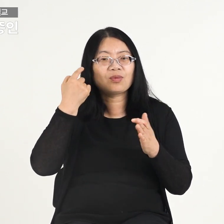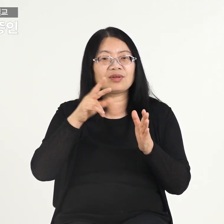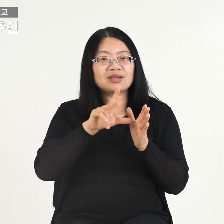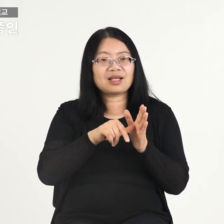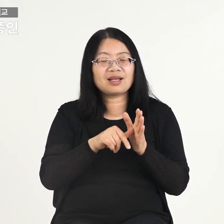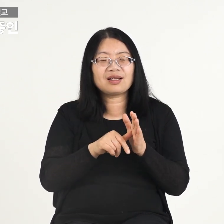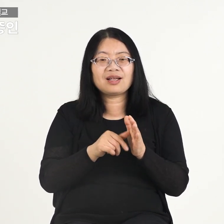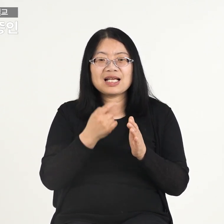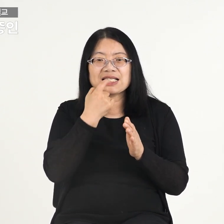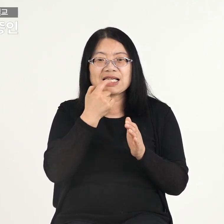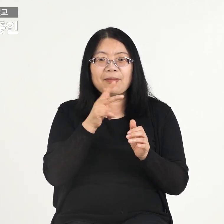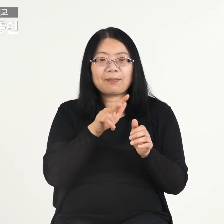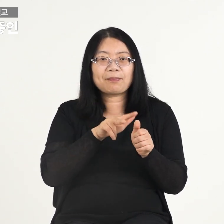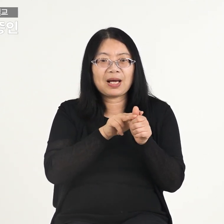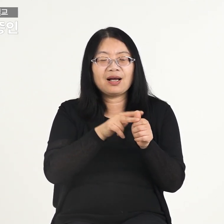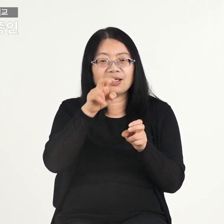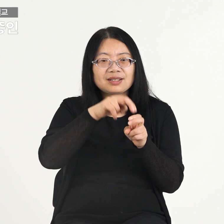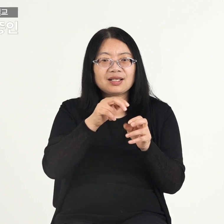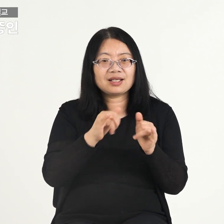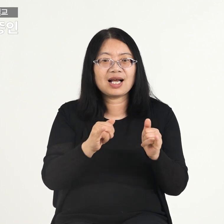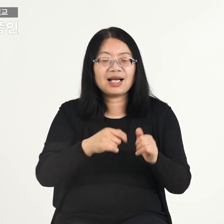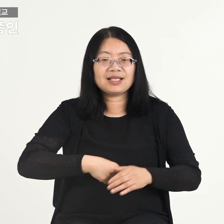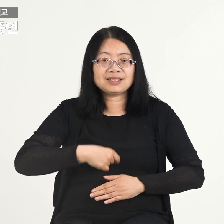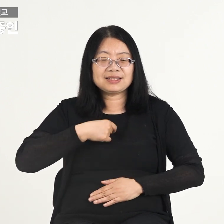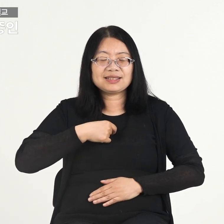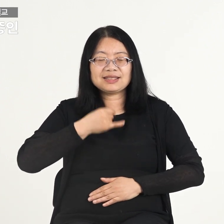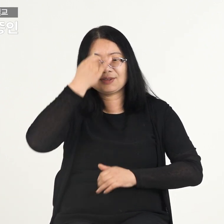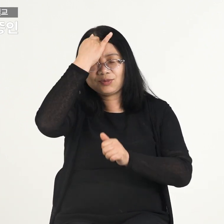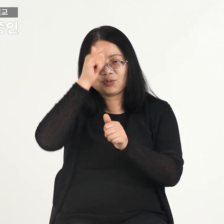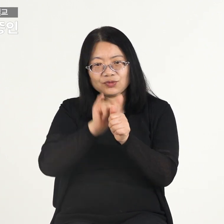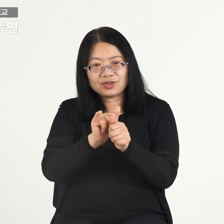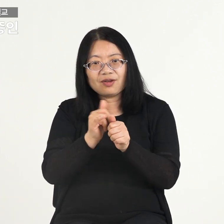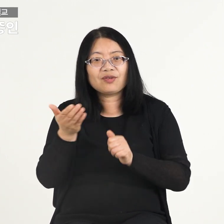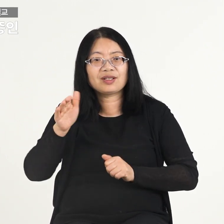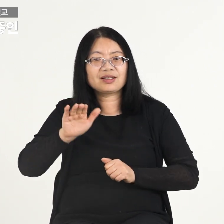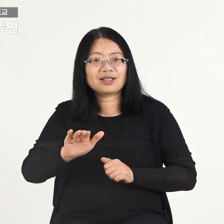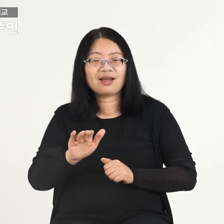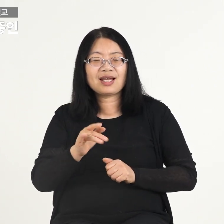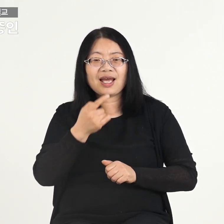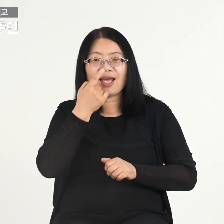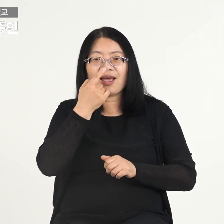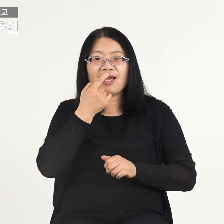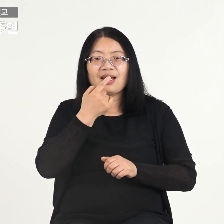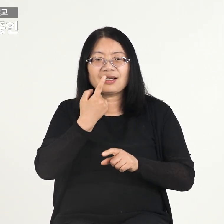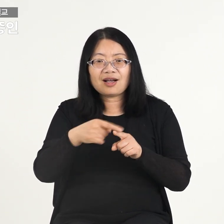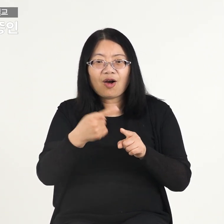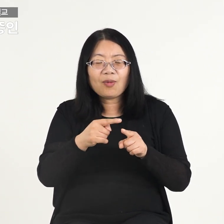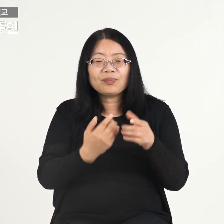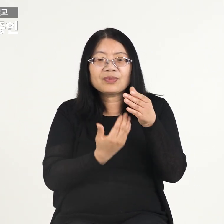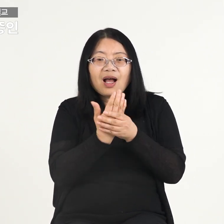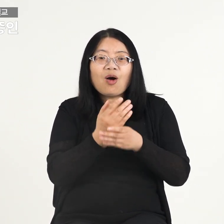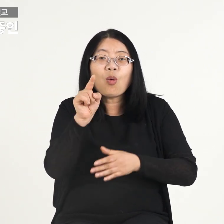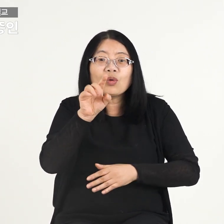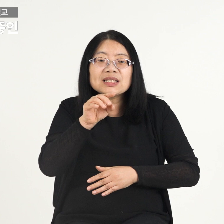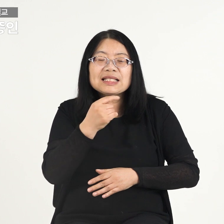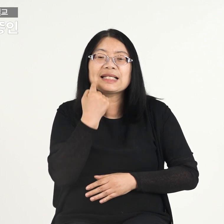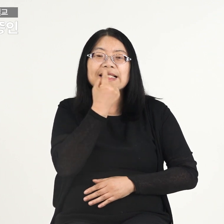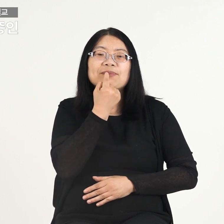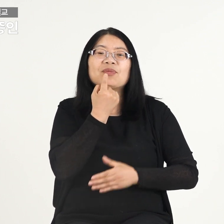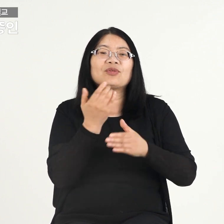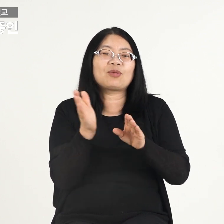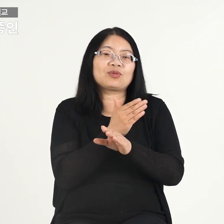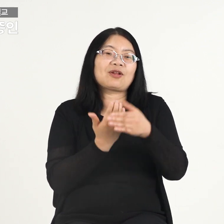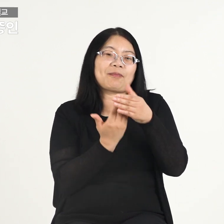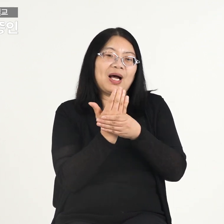자가 진실과 충성인데 검이 어디서 나왔죠? 입에서 나왔어요.